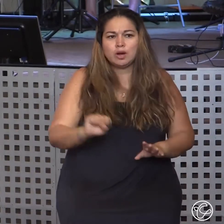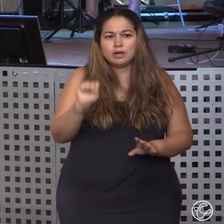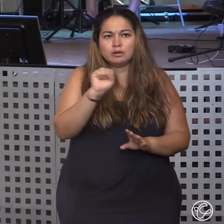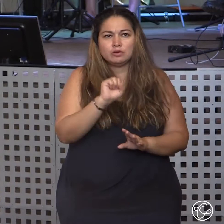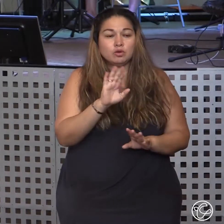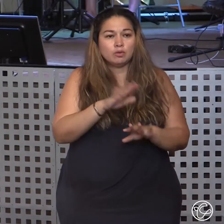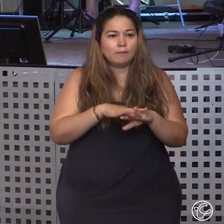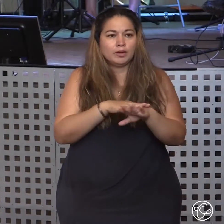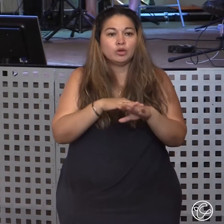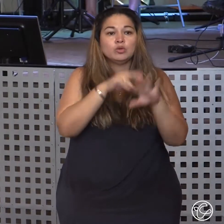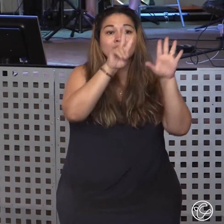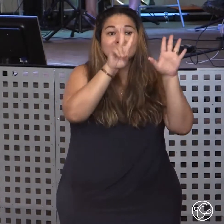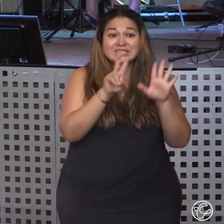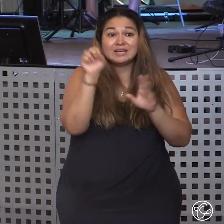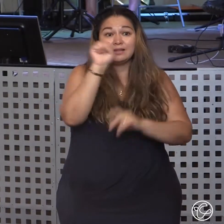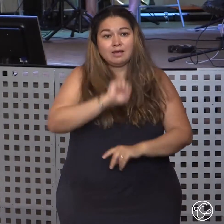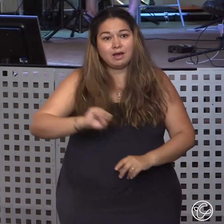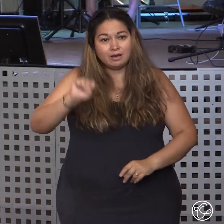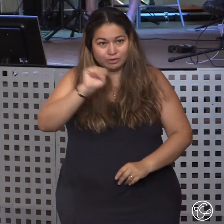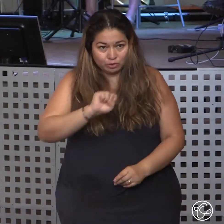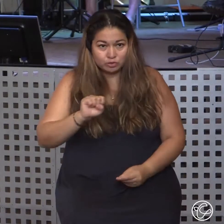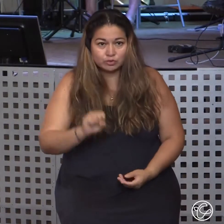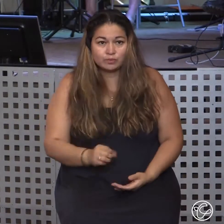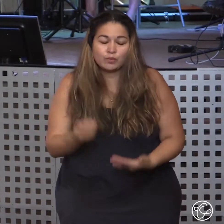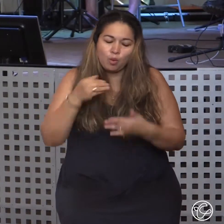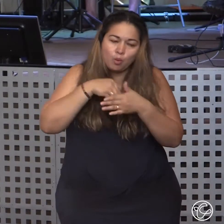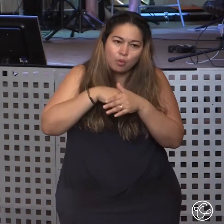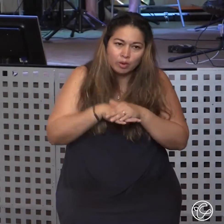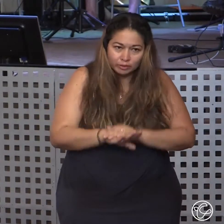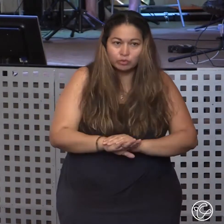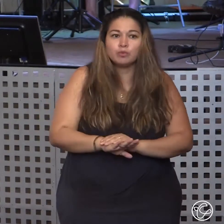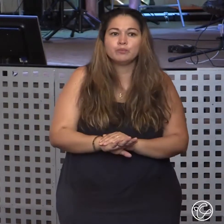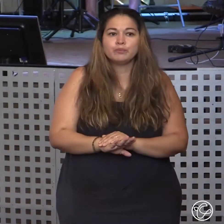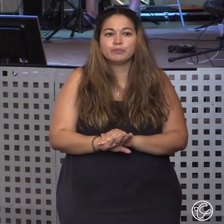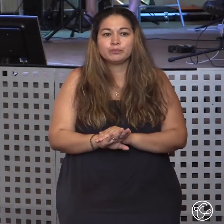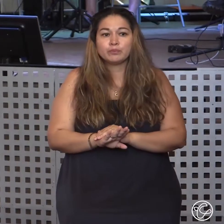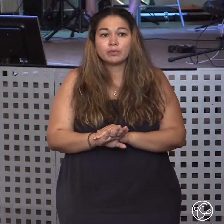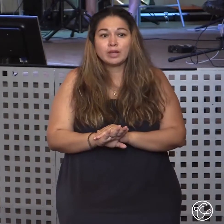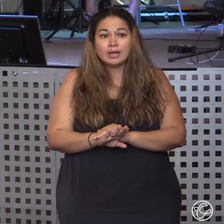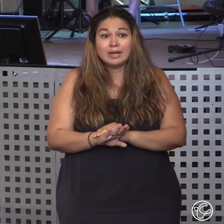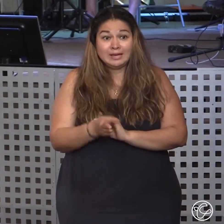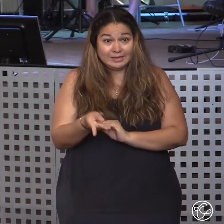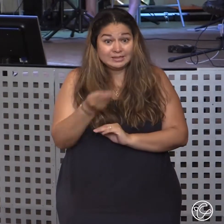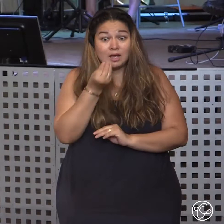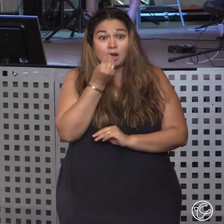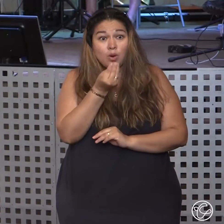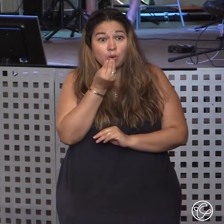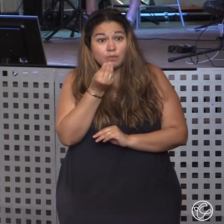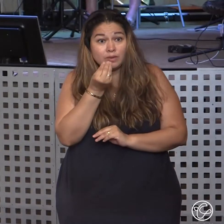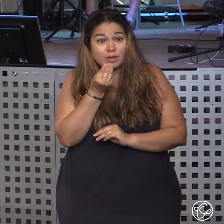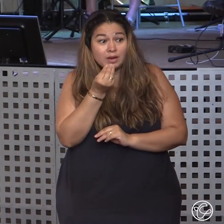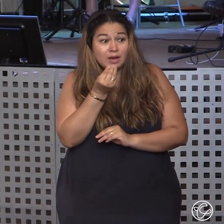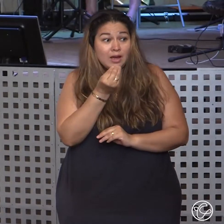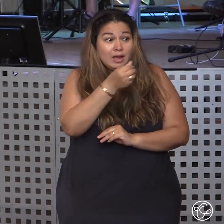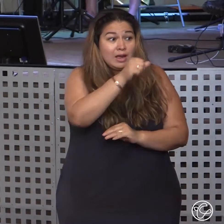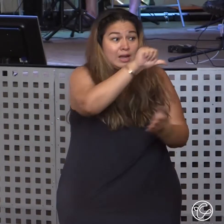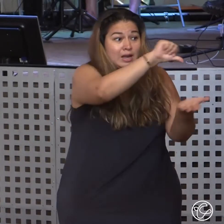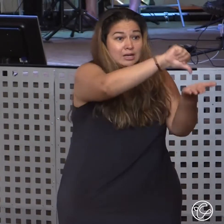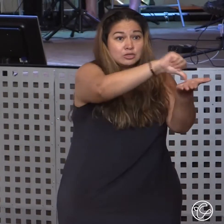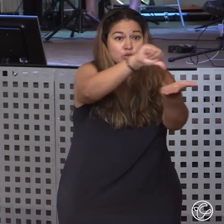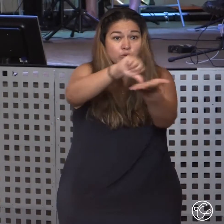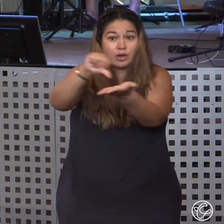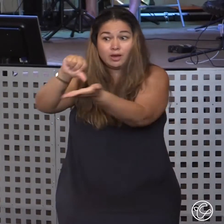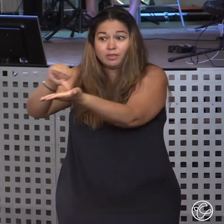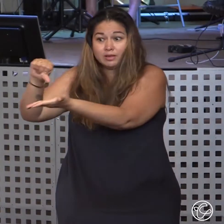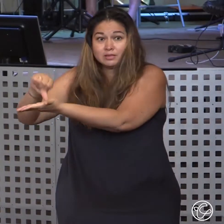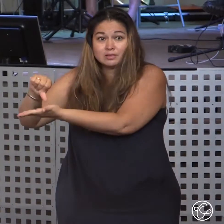Fue el sueño del faraón que él le interpretó. Y guardó alimento en las ciudades, poniendo